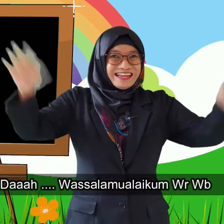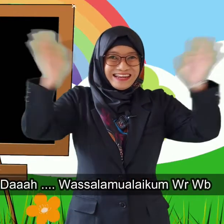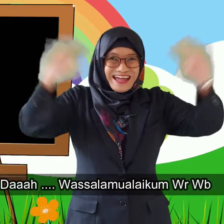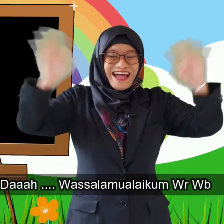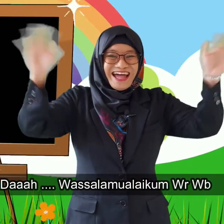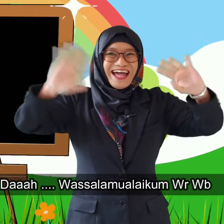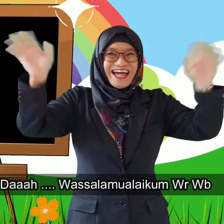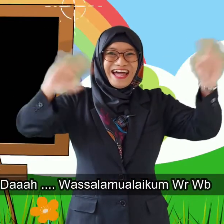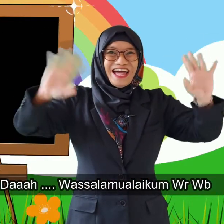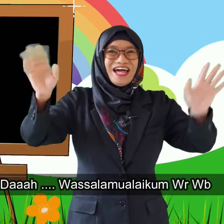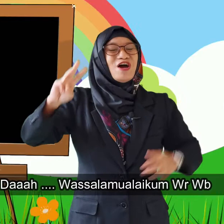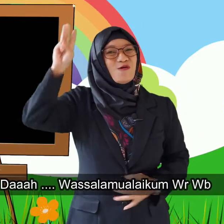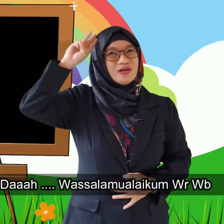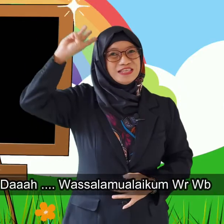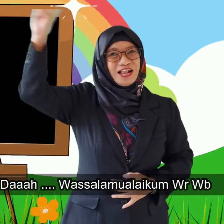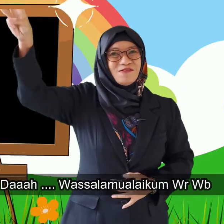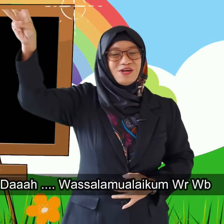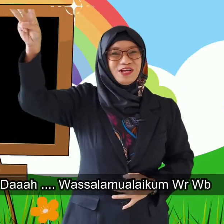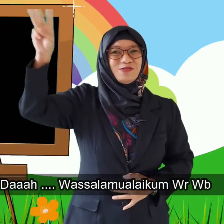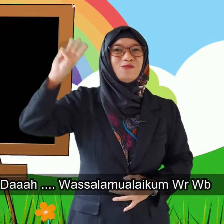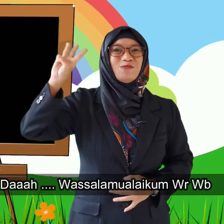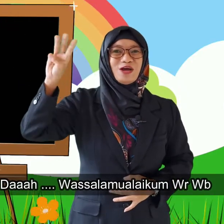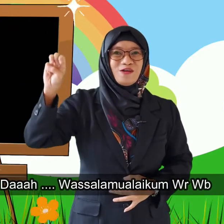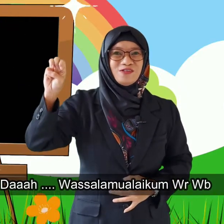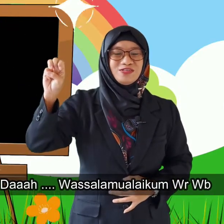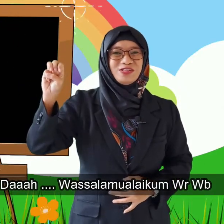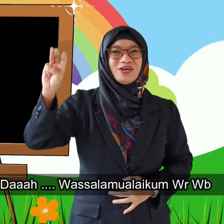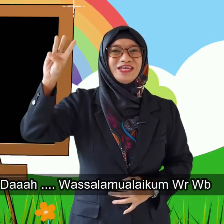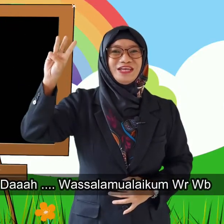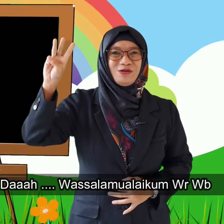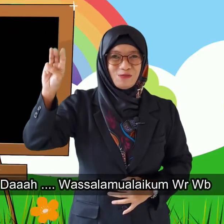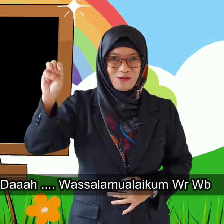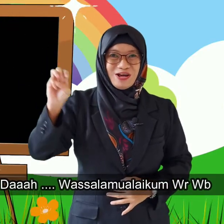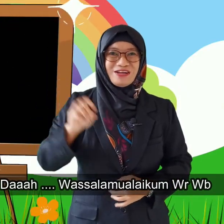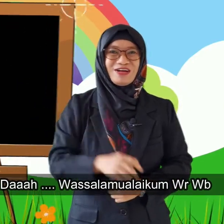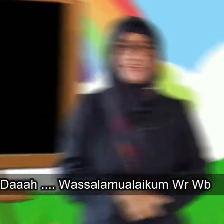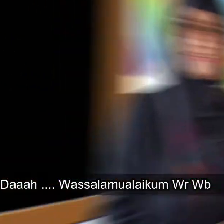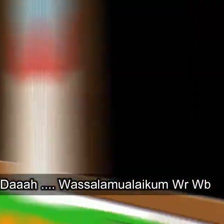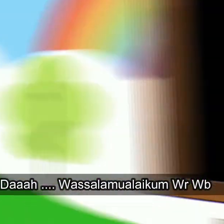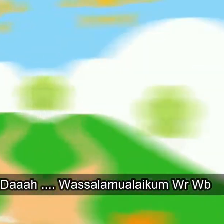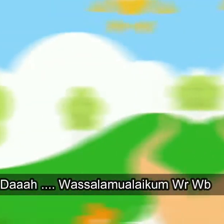Dah. Wassalamualaikum warahmatullahi wabarakatuh.